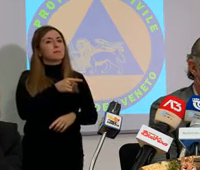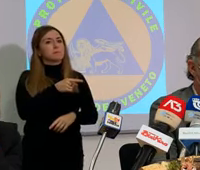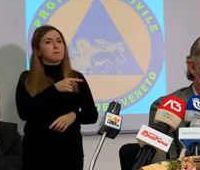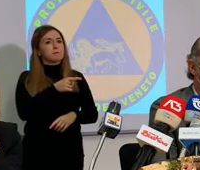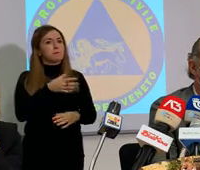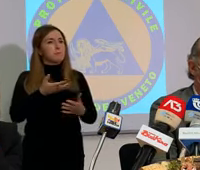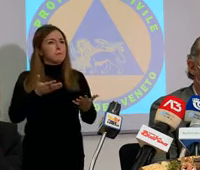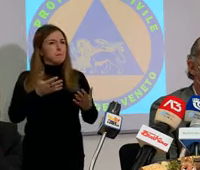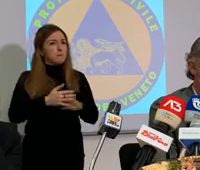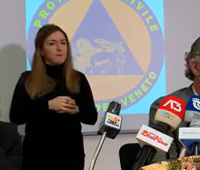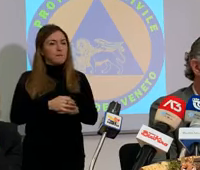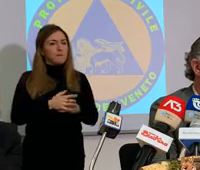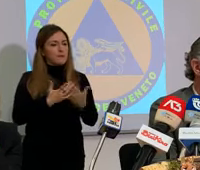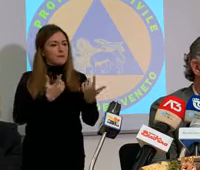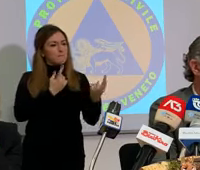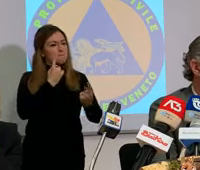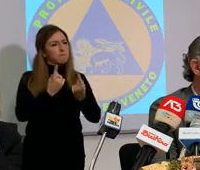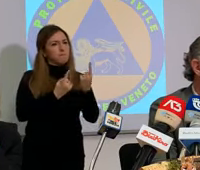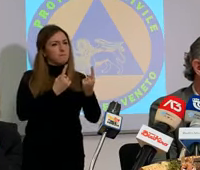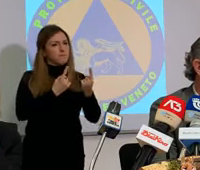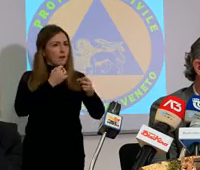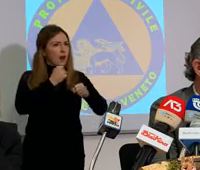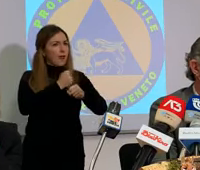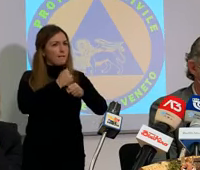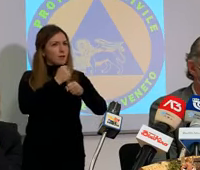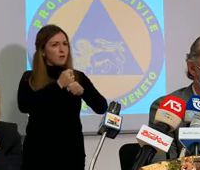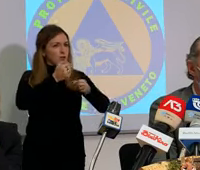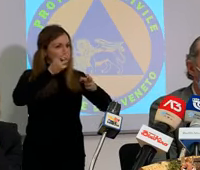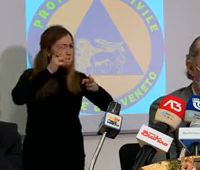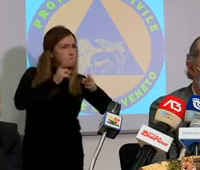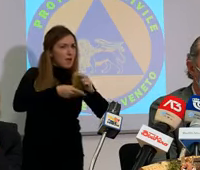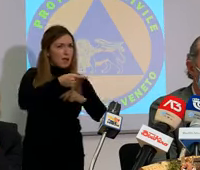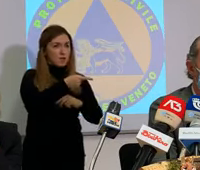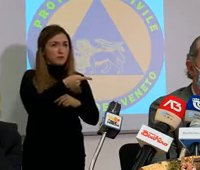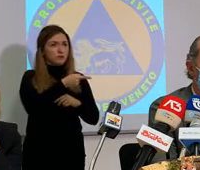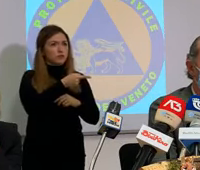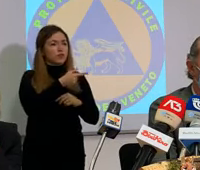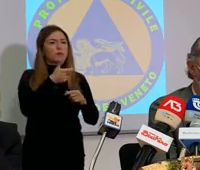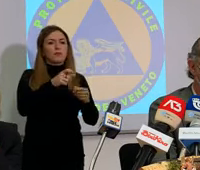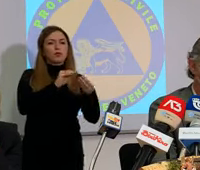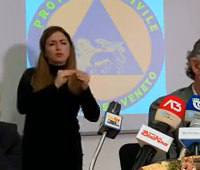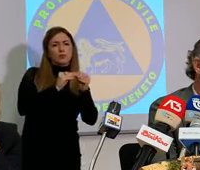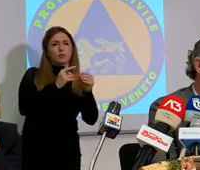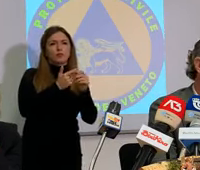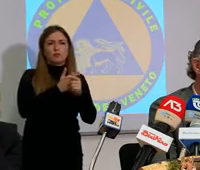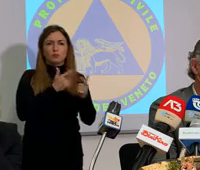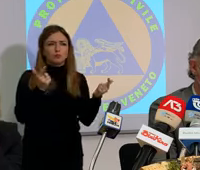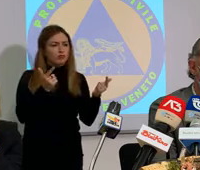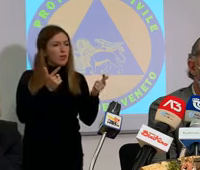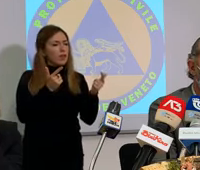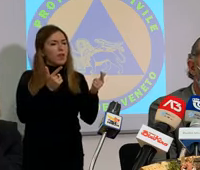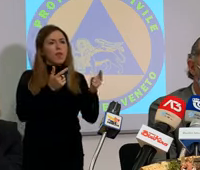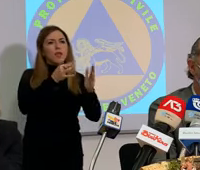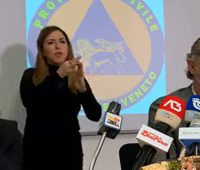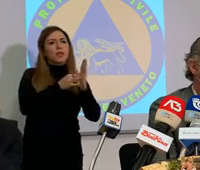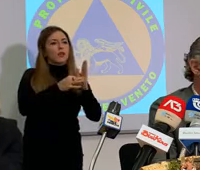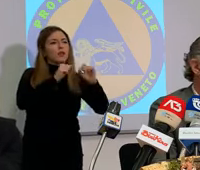diciamo una condizione di lavoro sicuramente più difficoltosa per altro no non avevamo i dispositivi non avevamo regole di sanità